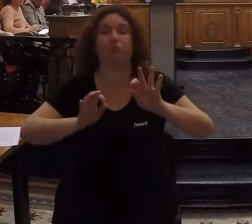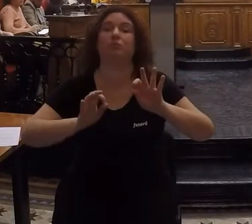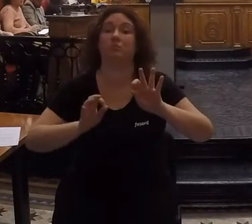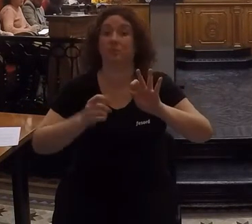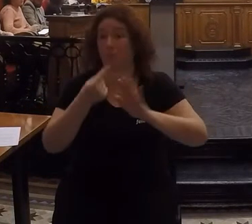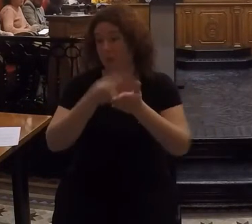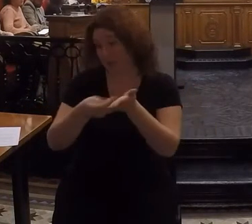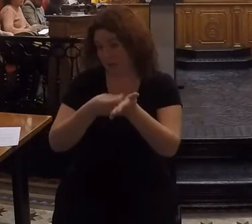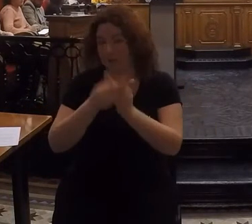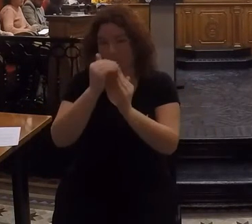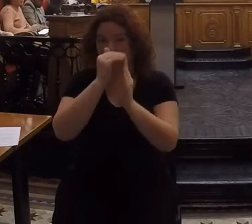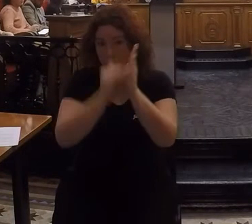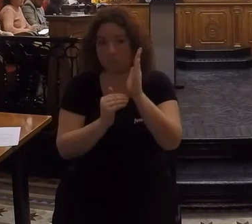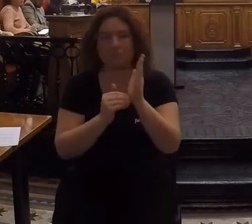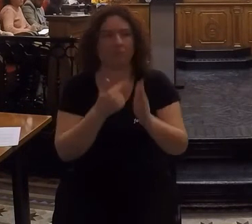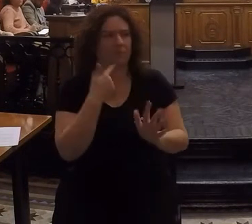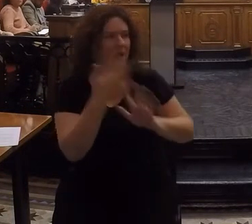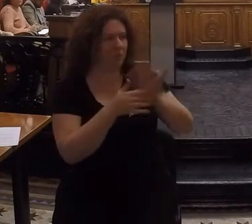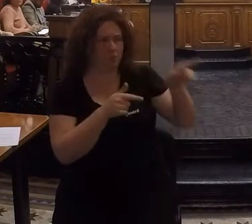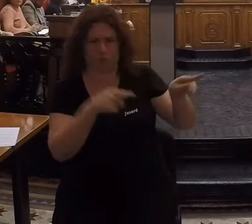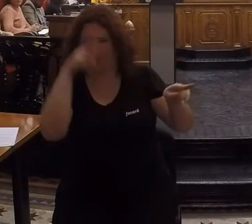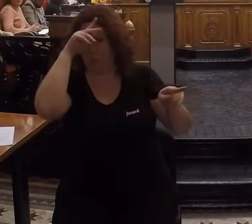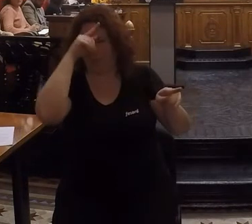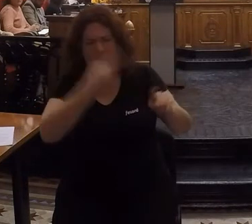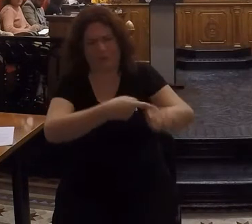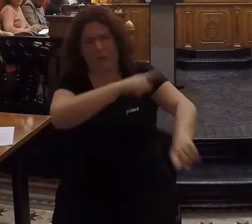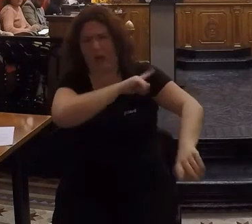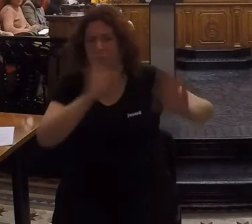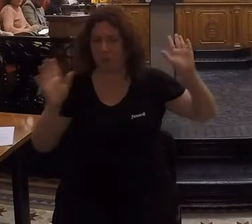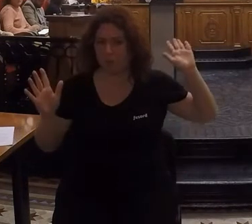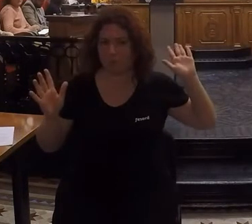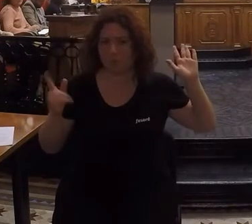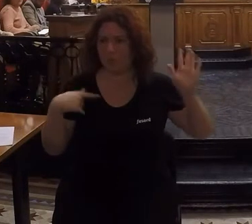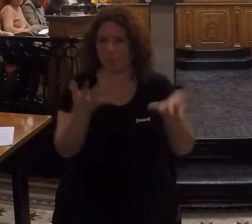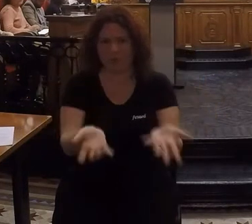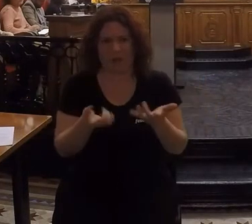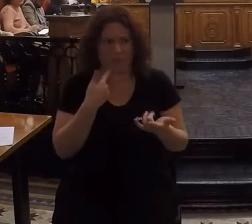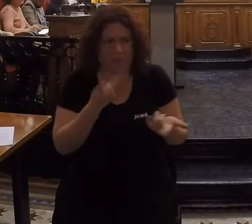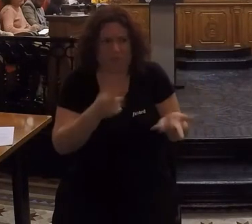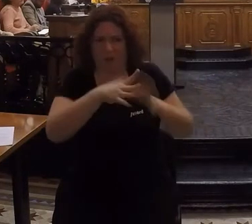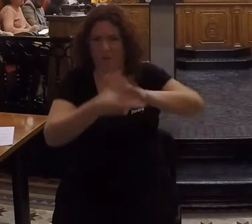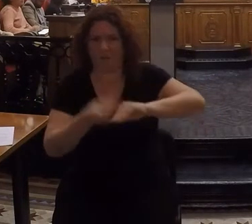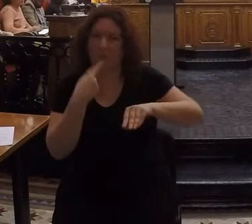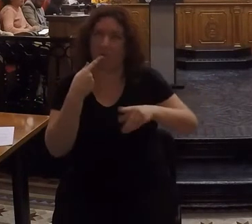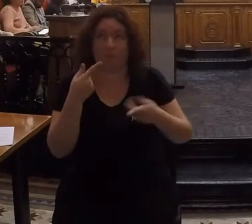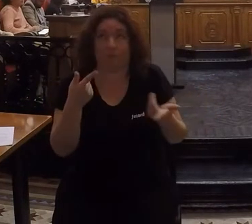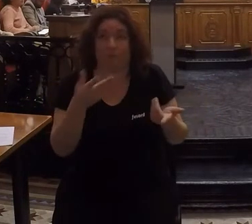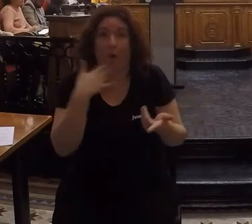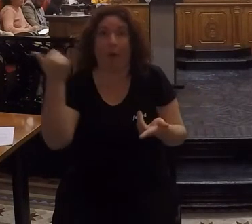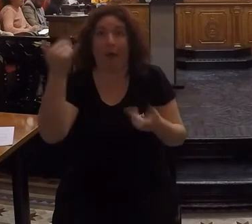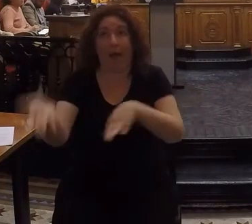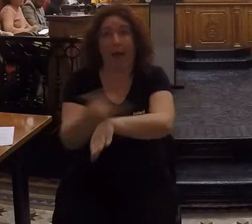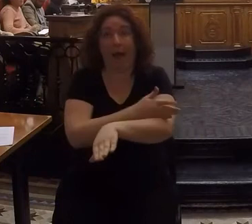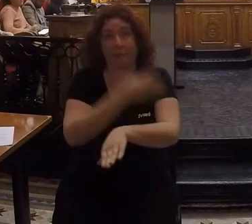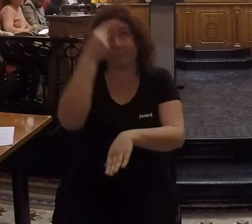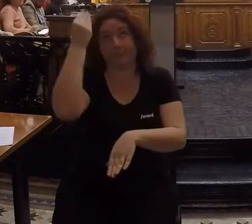como le veo a usted excesivamente preocupado por la aplicación de dicha bonificación, ojalá se hubiera preocupado antes, pues le